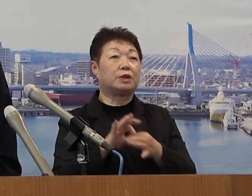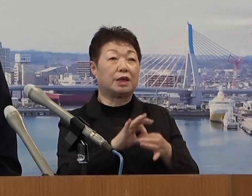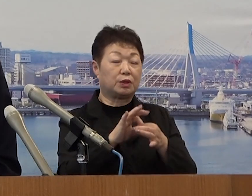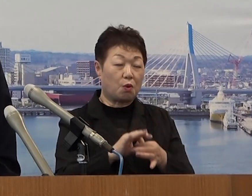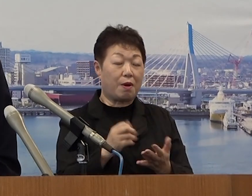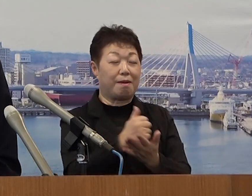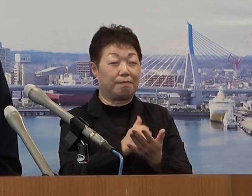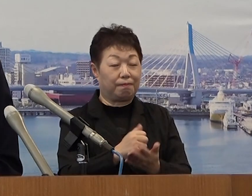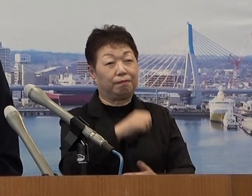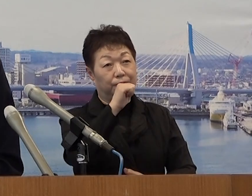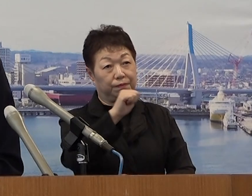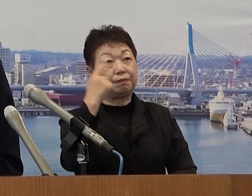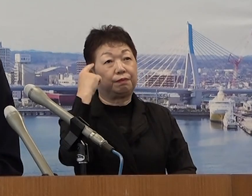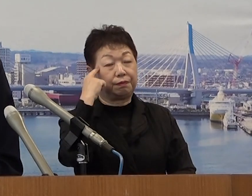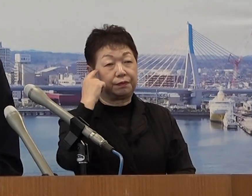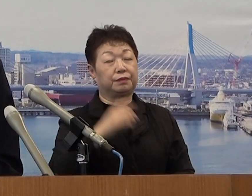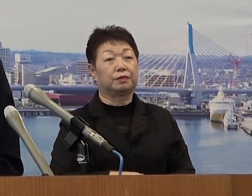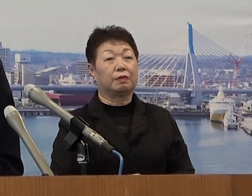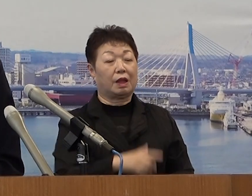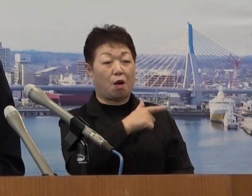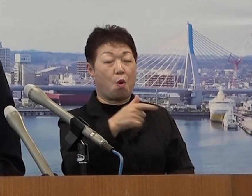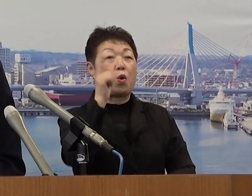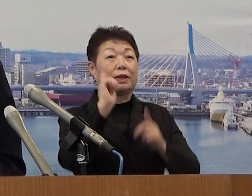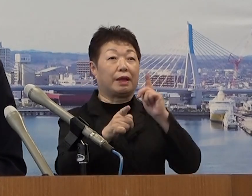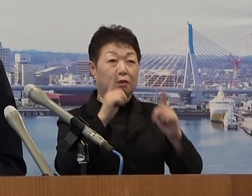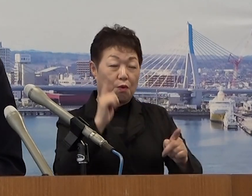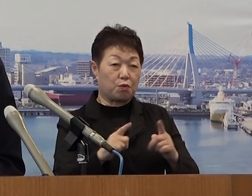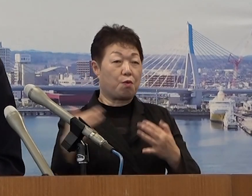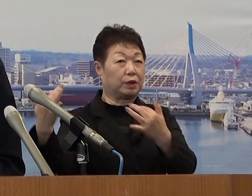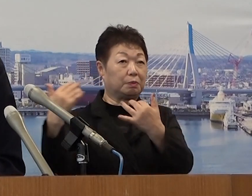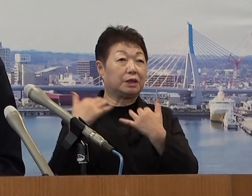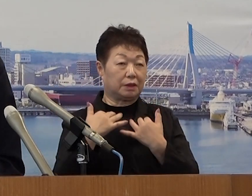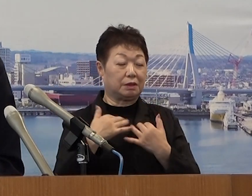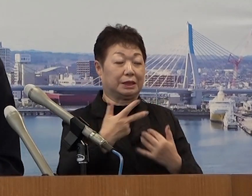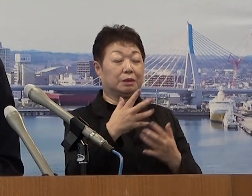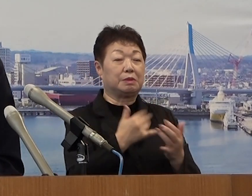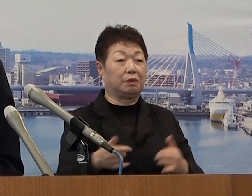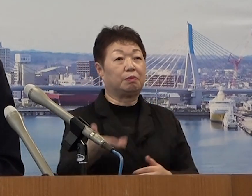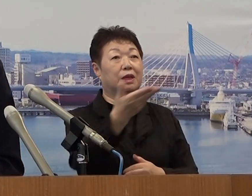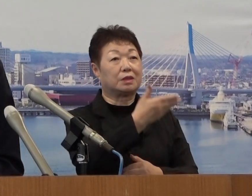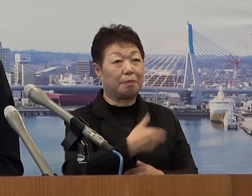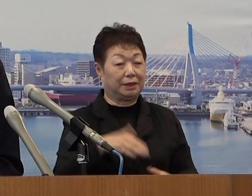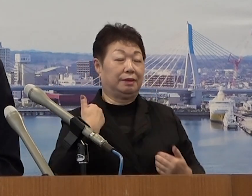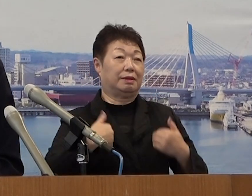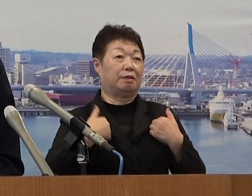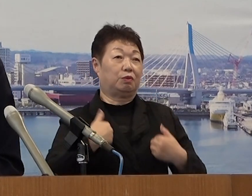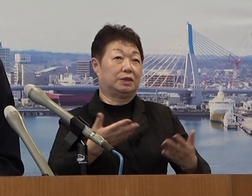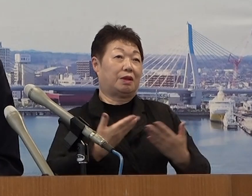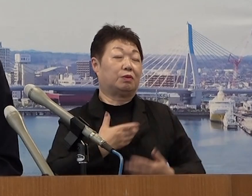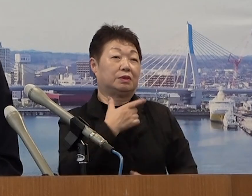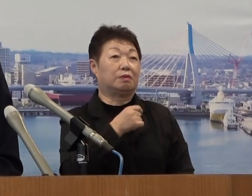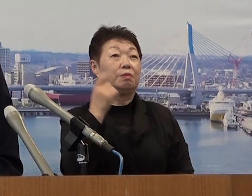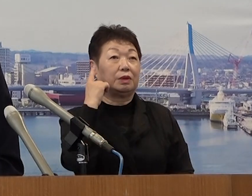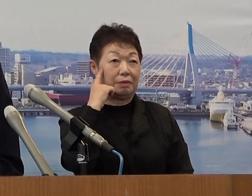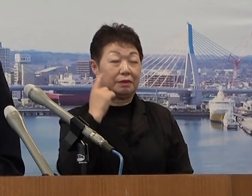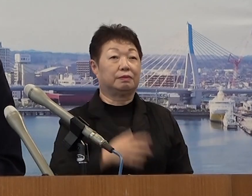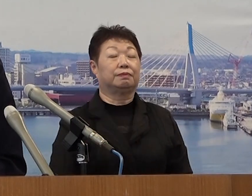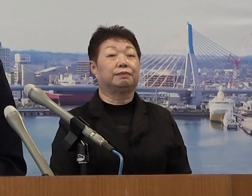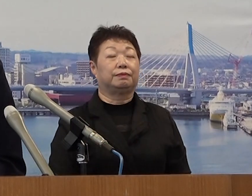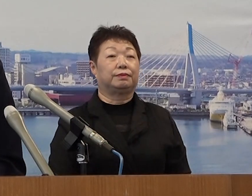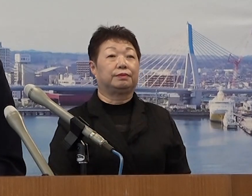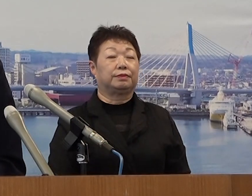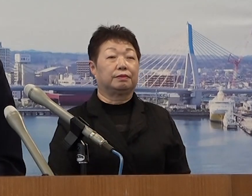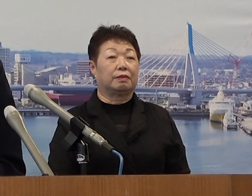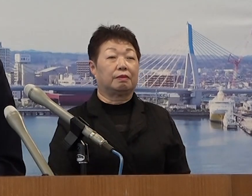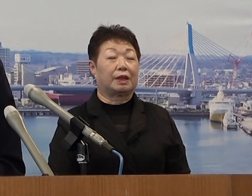機会でございます。大太鼓の勇壮な響きを多くの市民の皆様に楽しんでいただきたいと思っております。